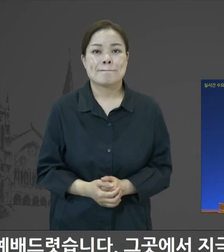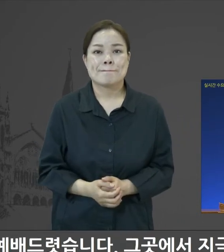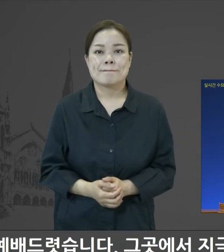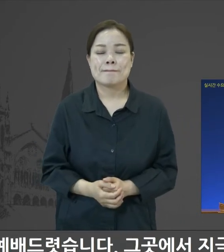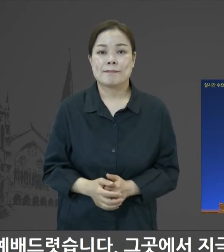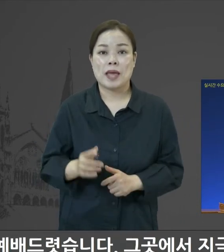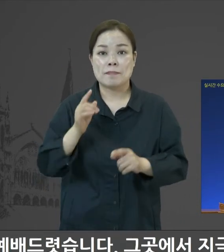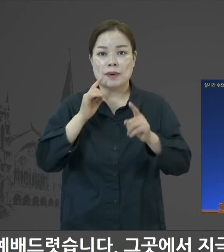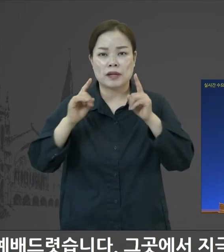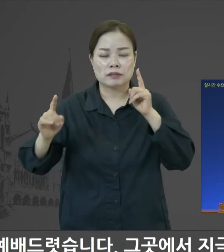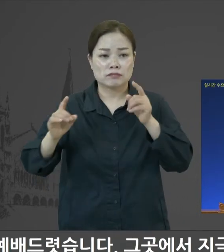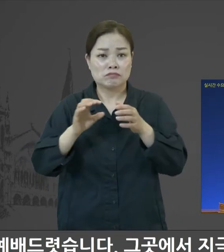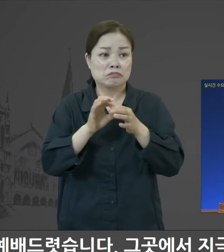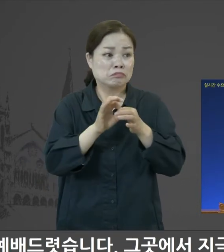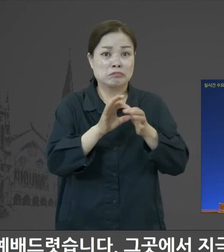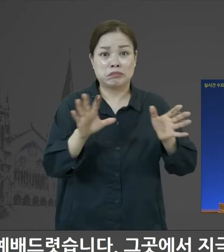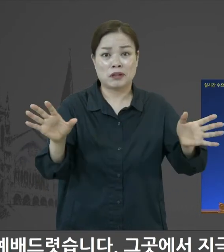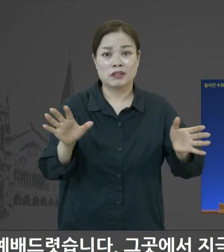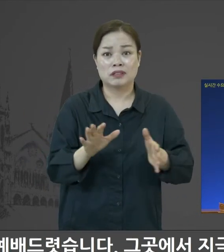즉 말씀과 무관한 예배,